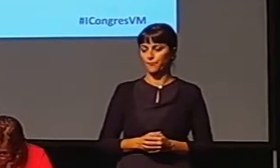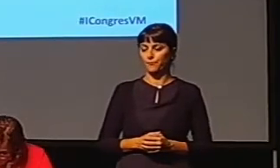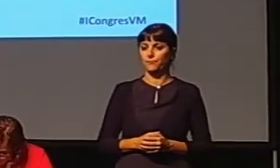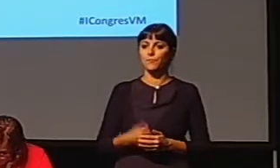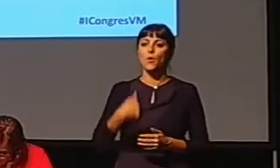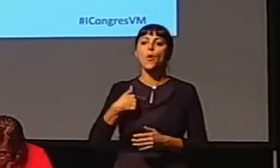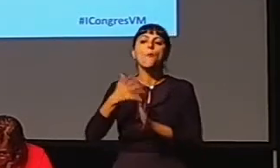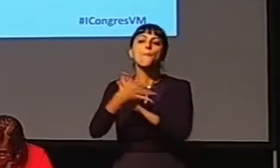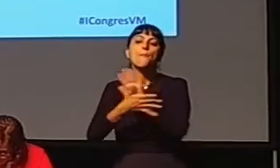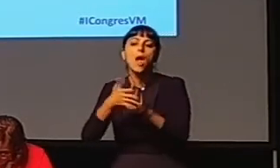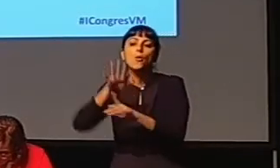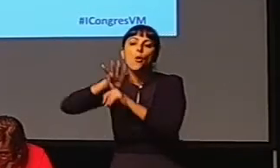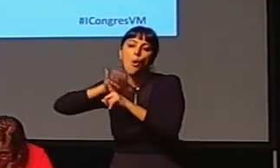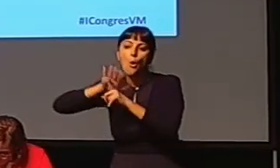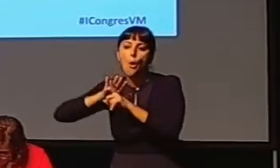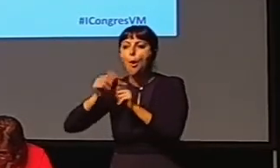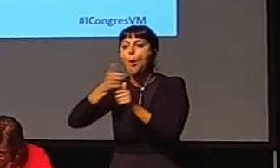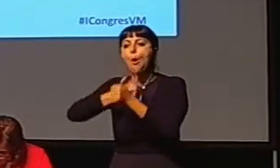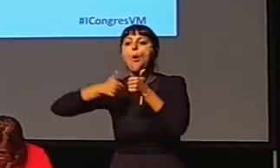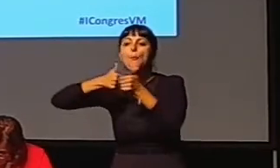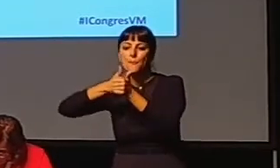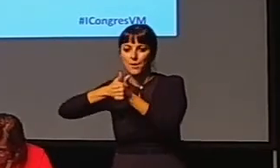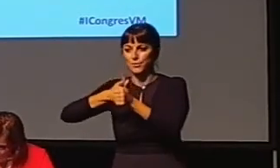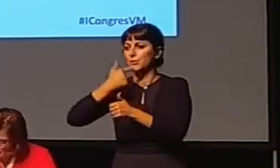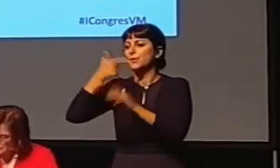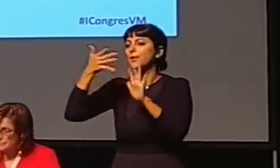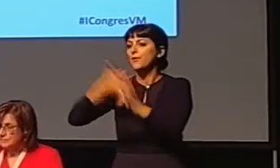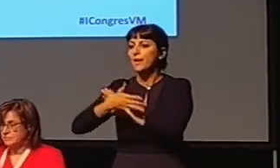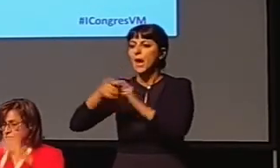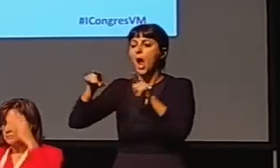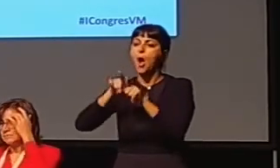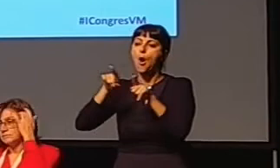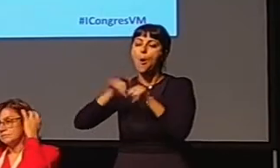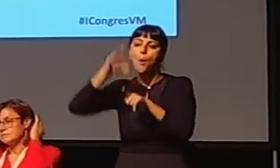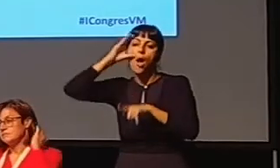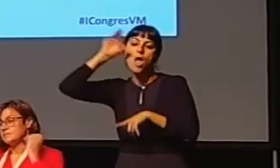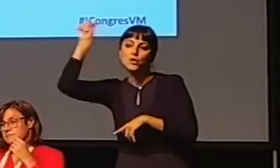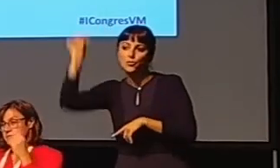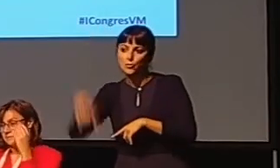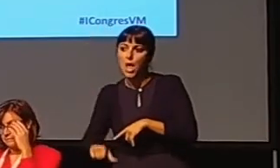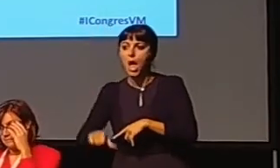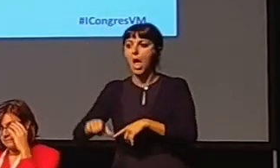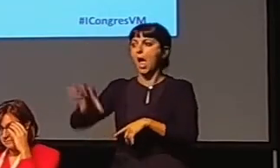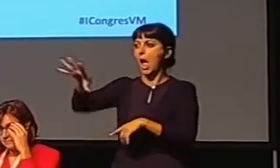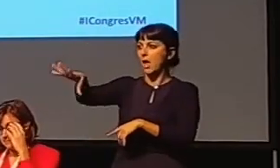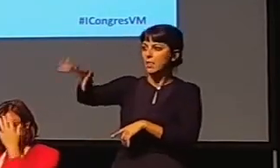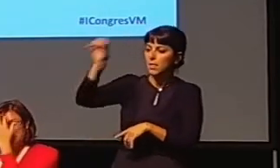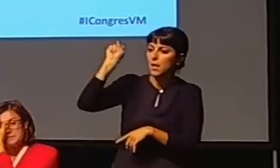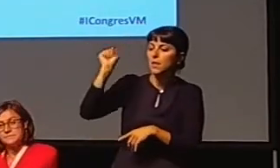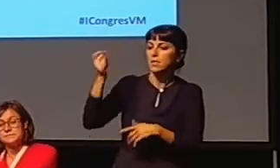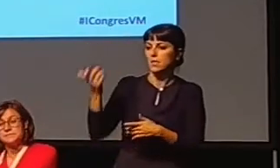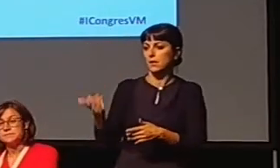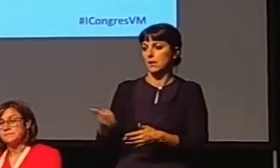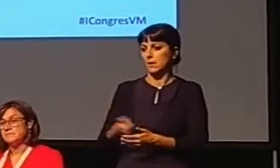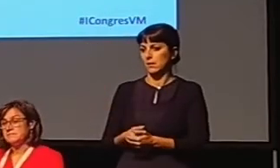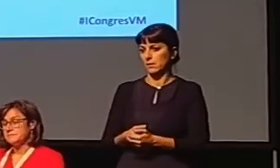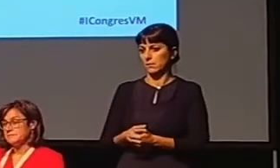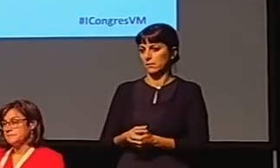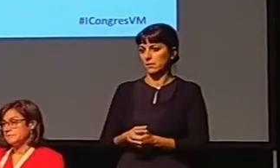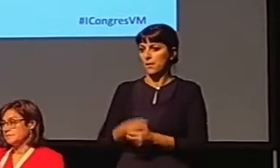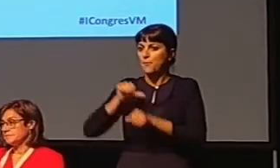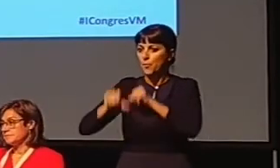enllà de... No, estic parlant d'escoltar, d'entendre tots aquests processos.